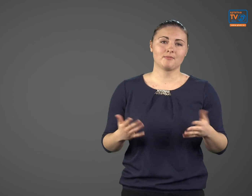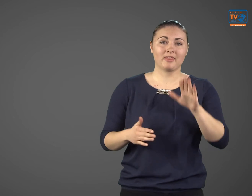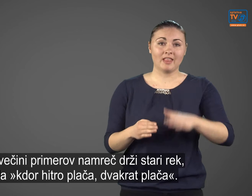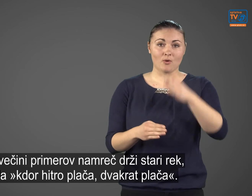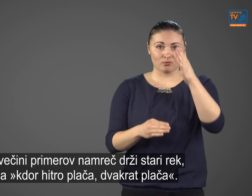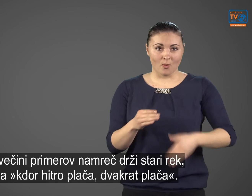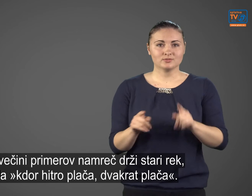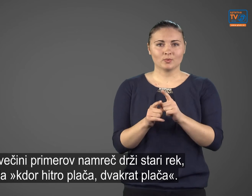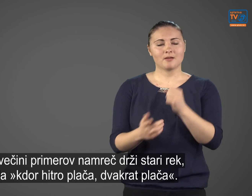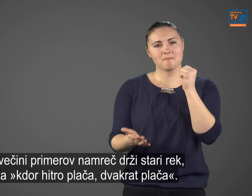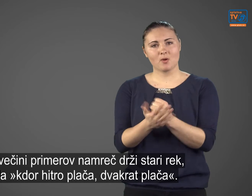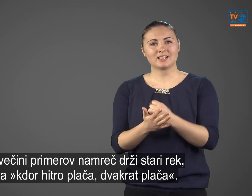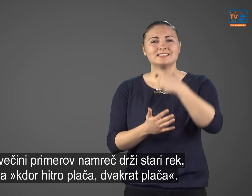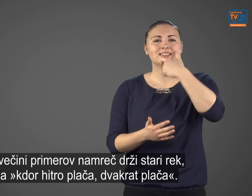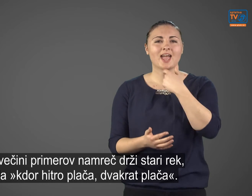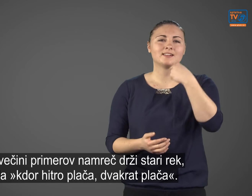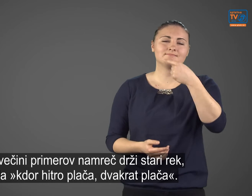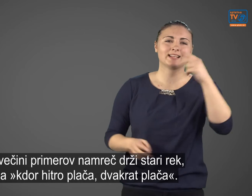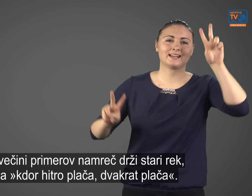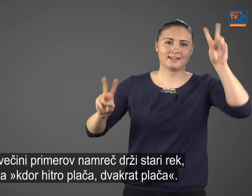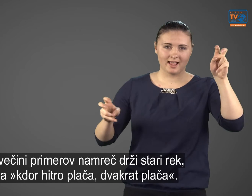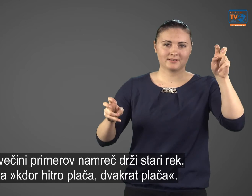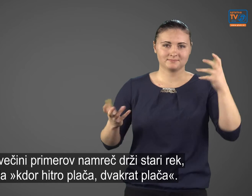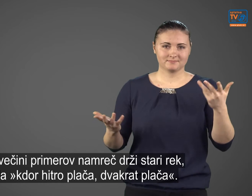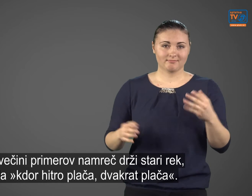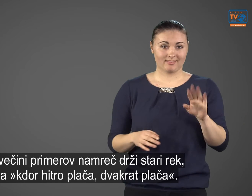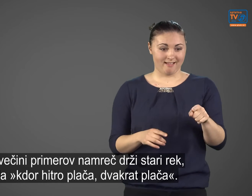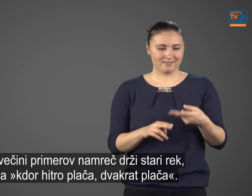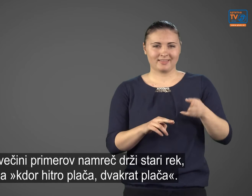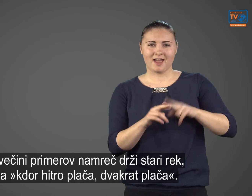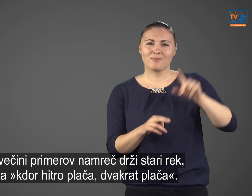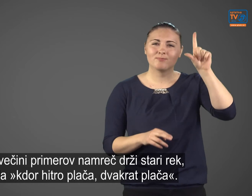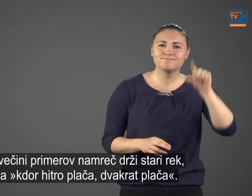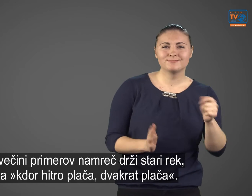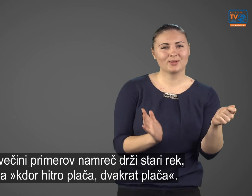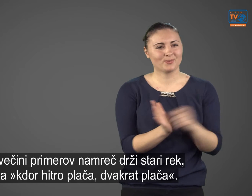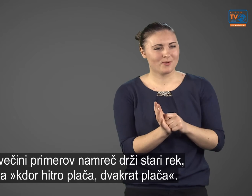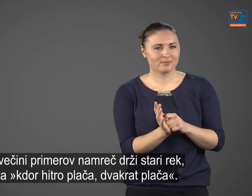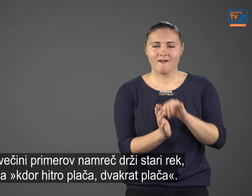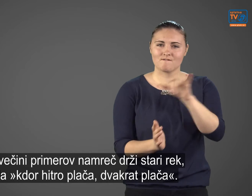Na koncu se potrdi stari rek, da je najcenejši nakup na koncu najdražji nakup.